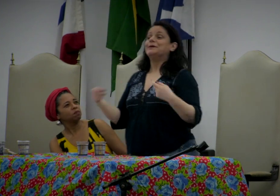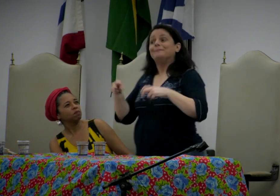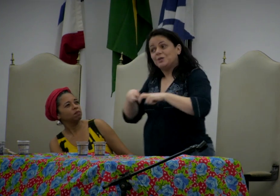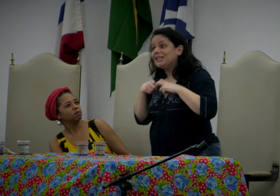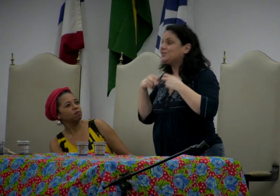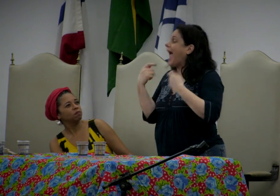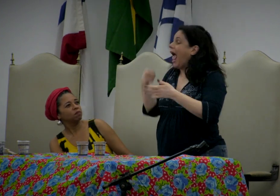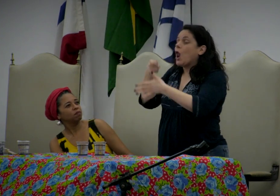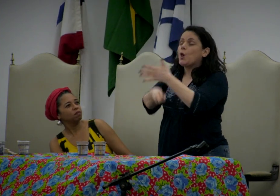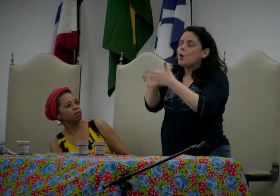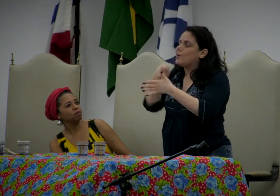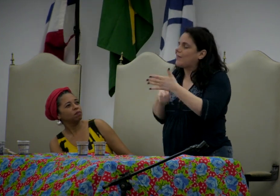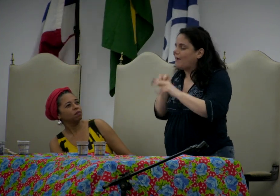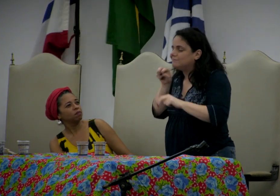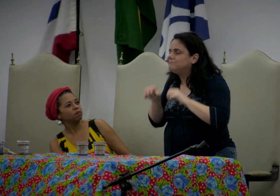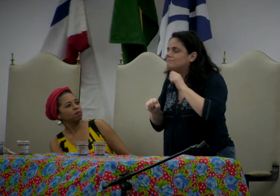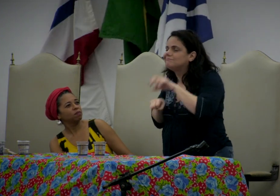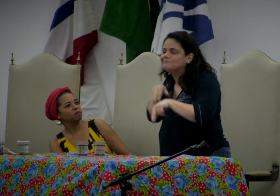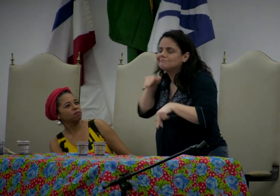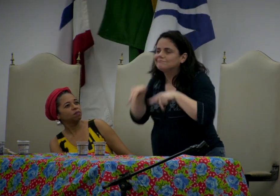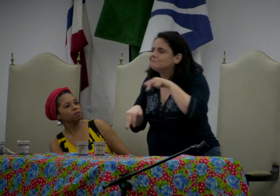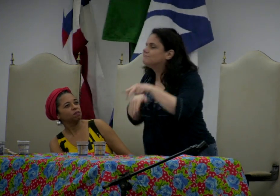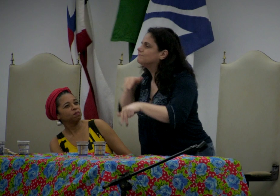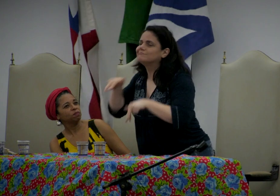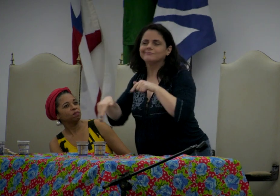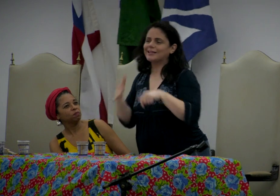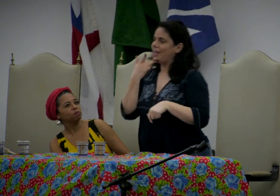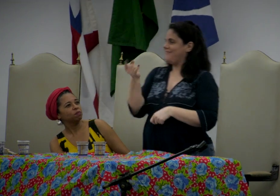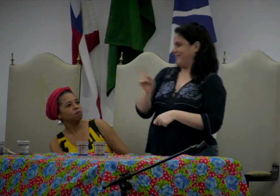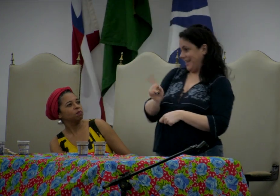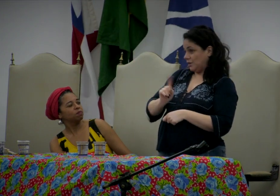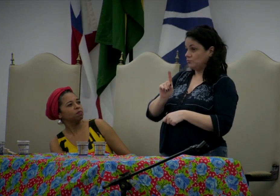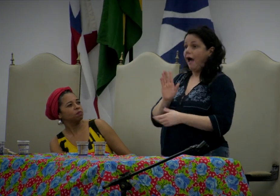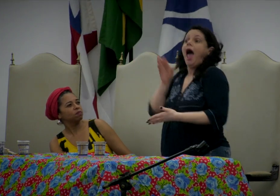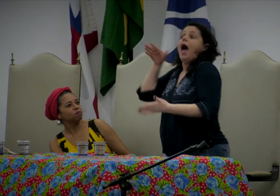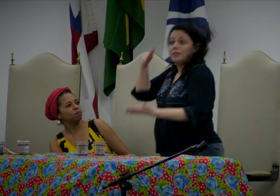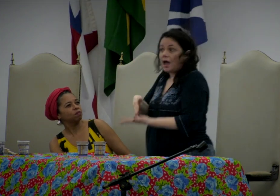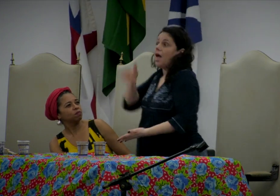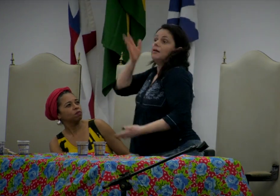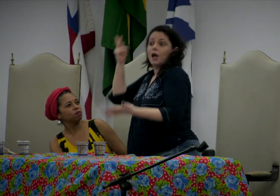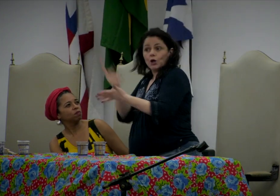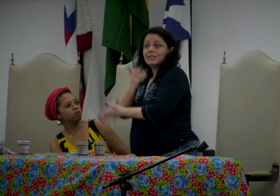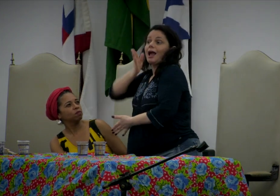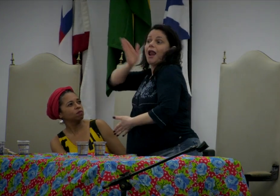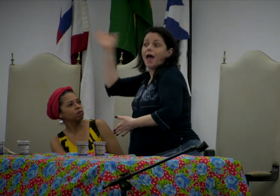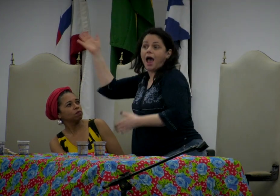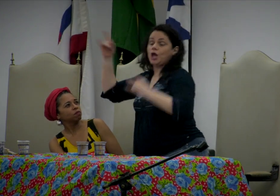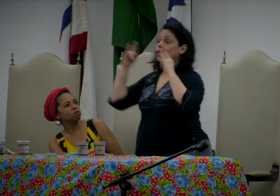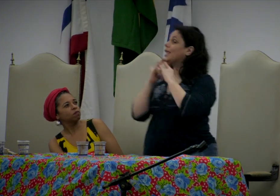a gente precisa valorizar a cada dia mais. Então, é por isso que nós estamos lutando e continuamos dando passos.